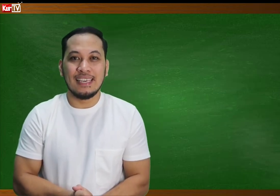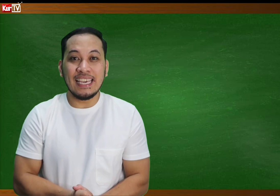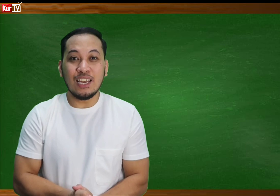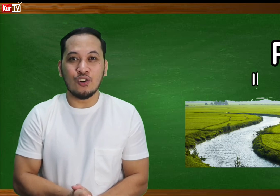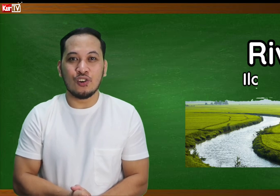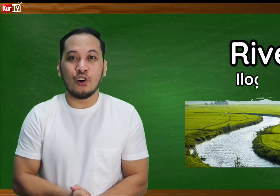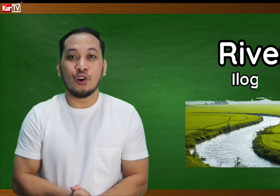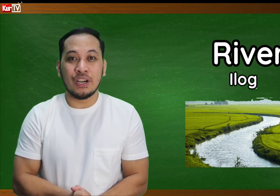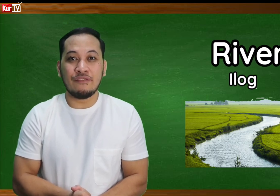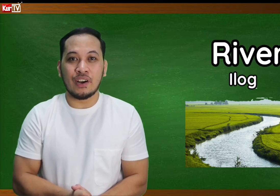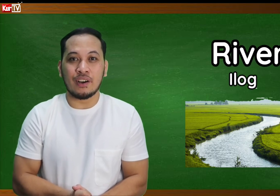Ilog or river.